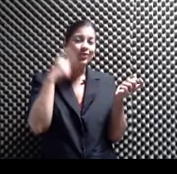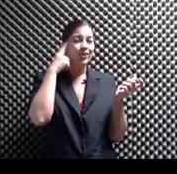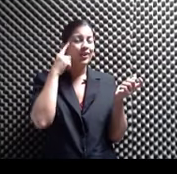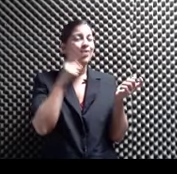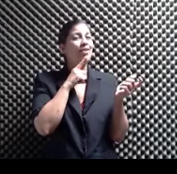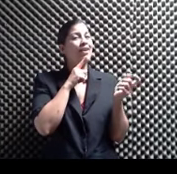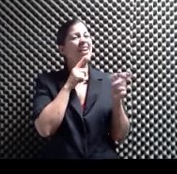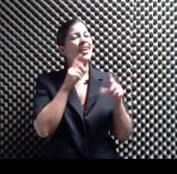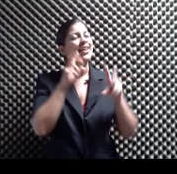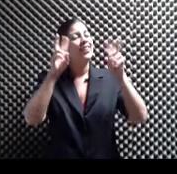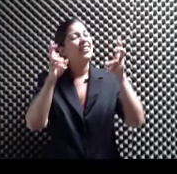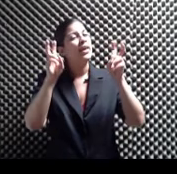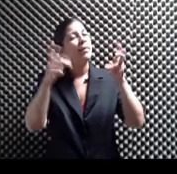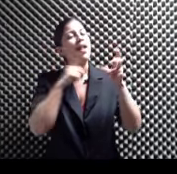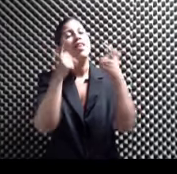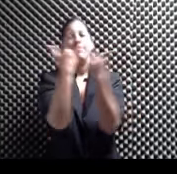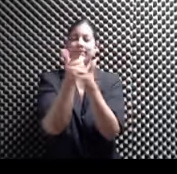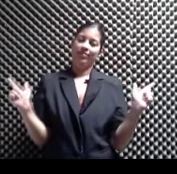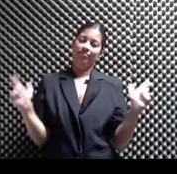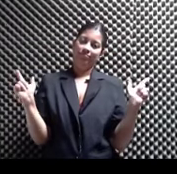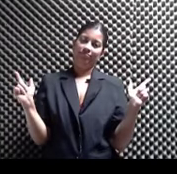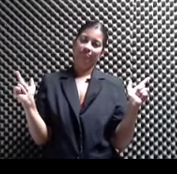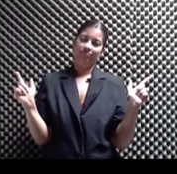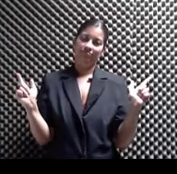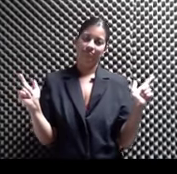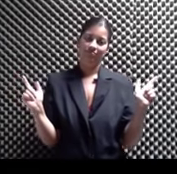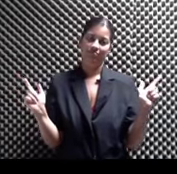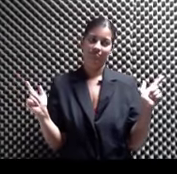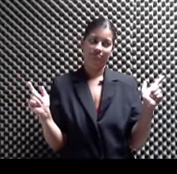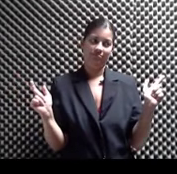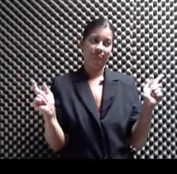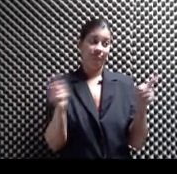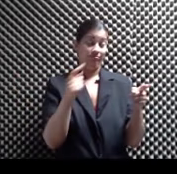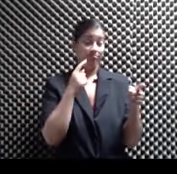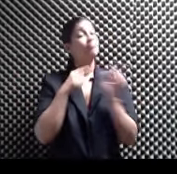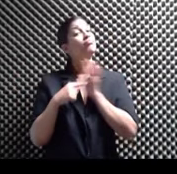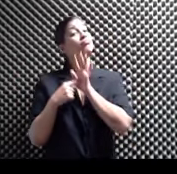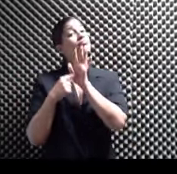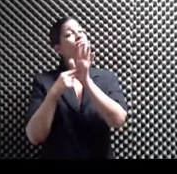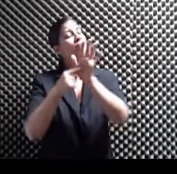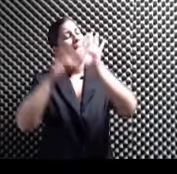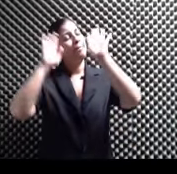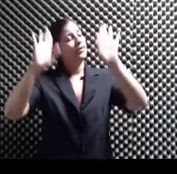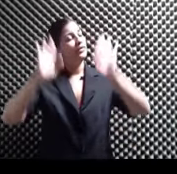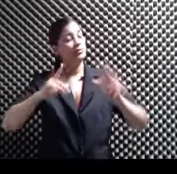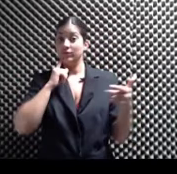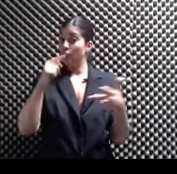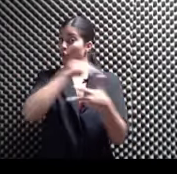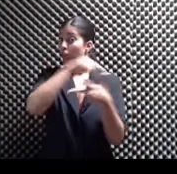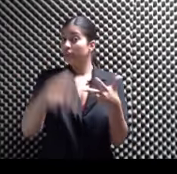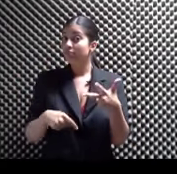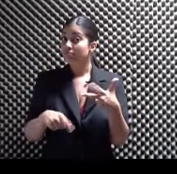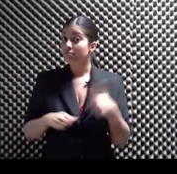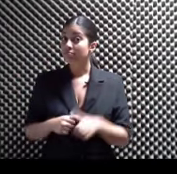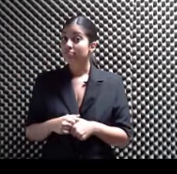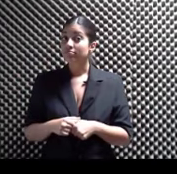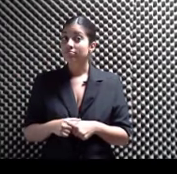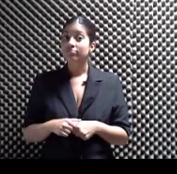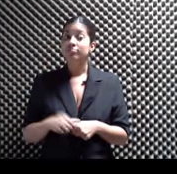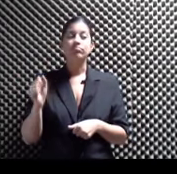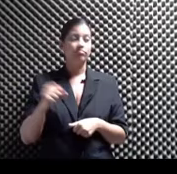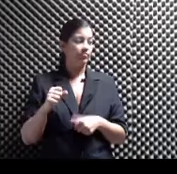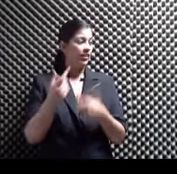el tema de la libertad. Okay. Así que realmente... Correcto. Los tres personas. Incluso